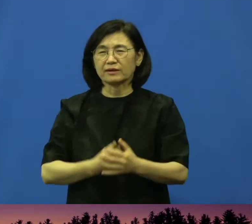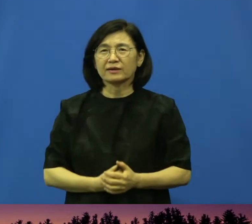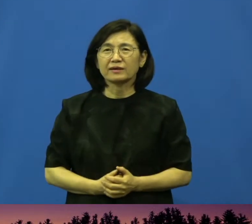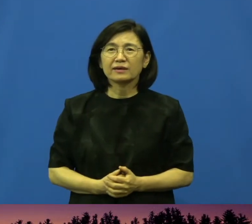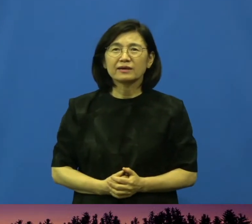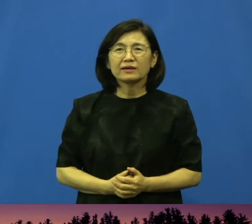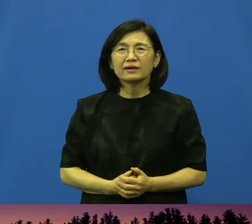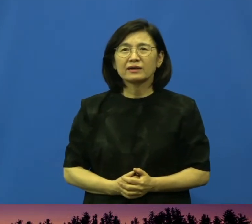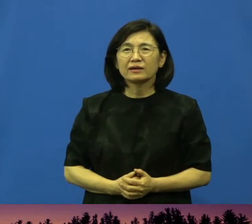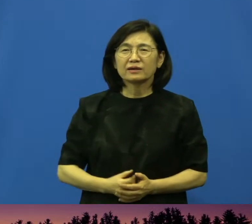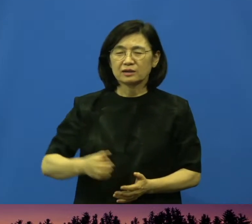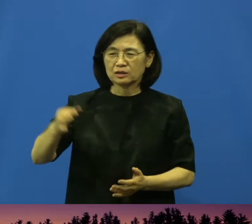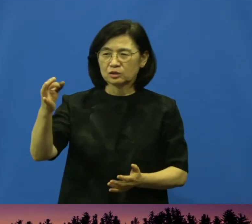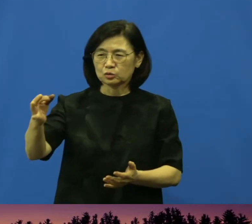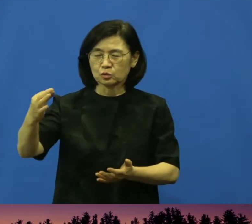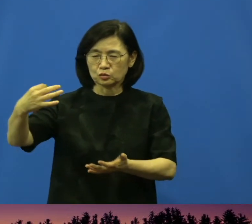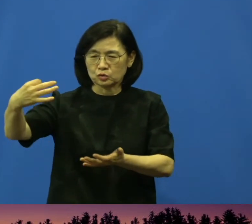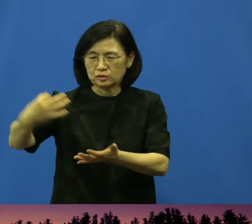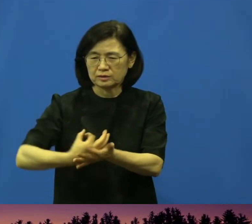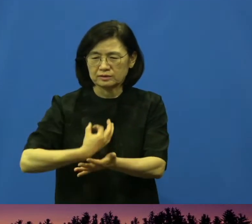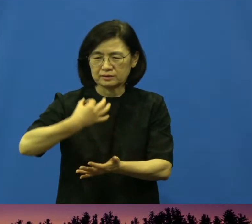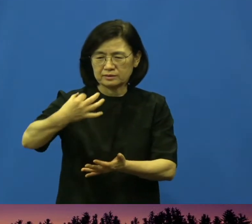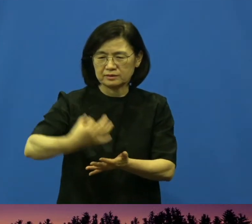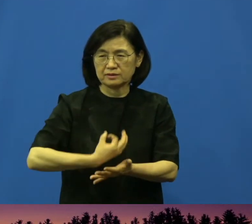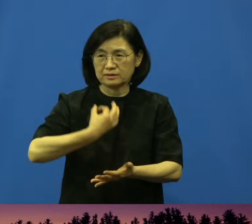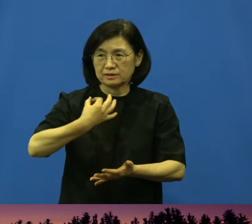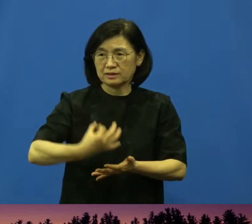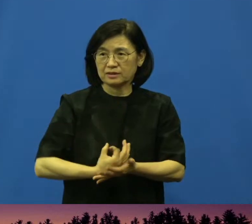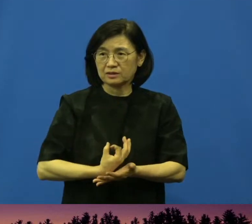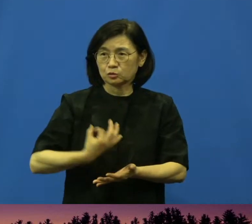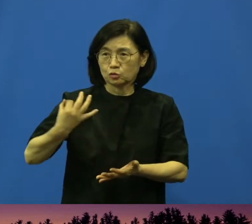여러분, 돈을 많이 가지고 있을 때,